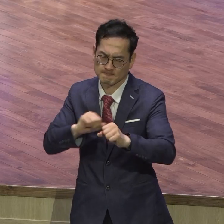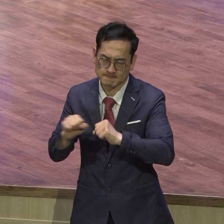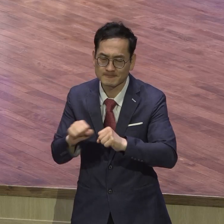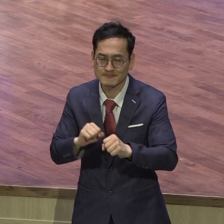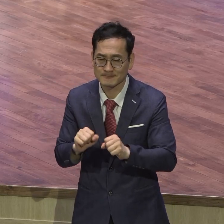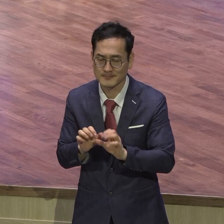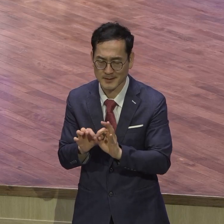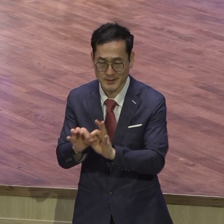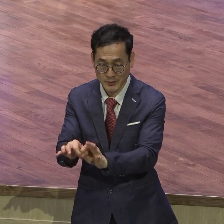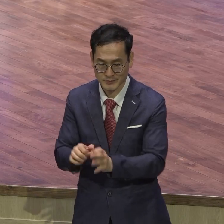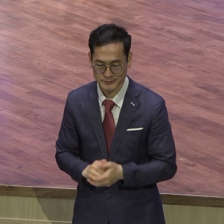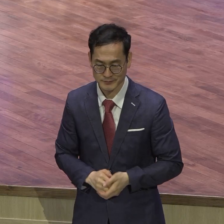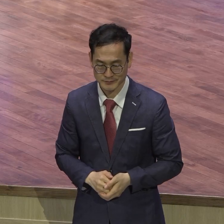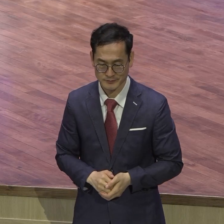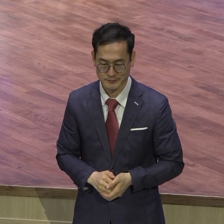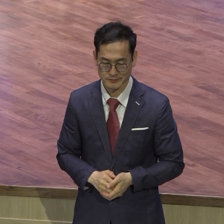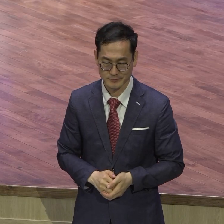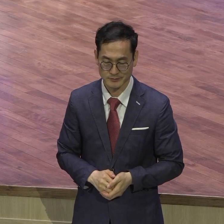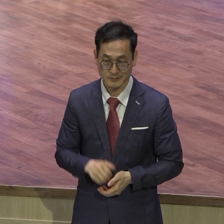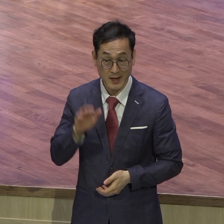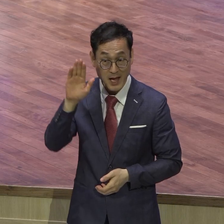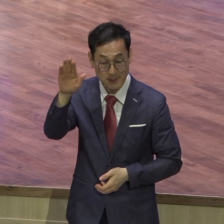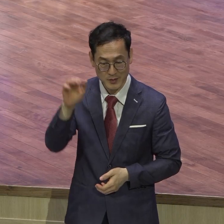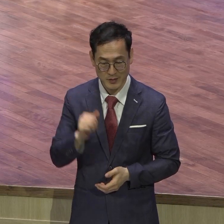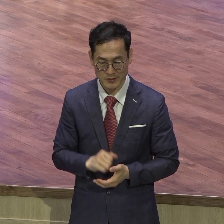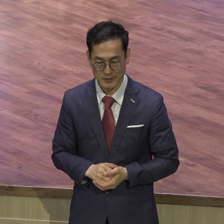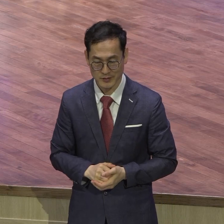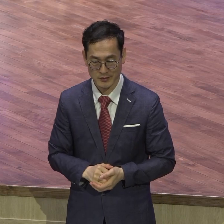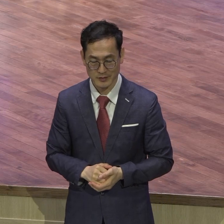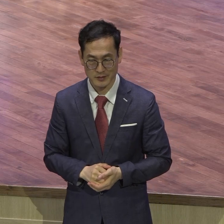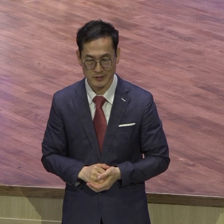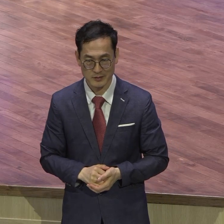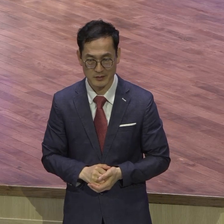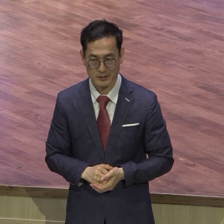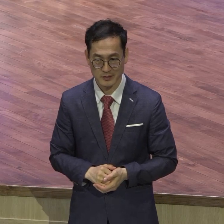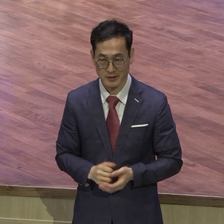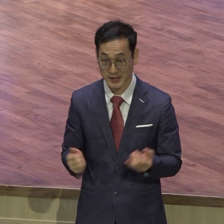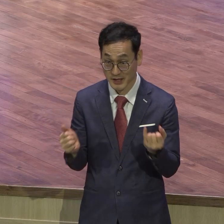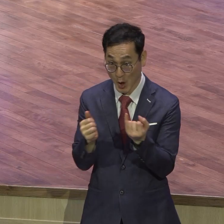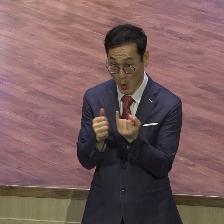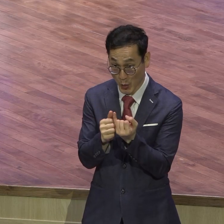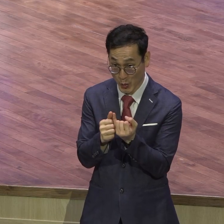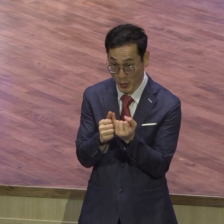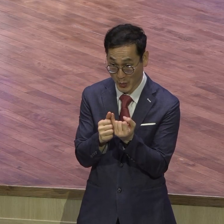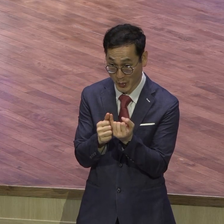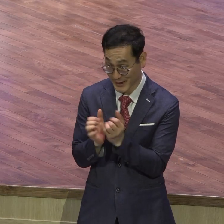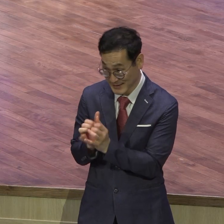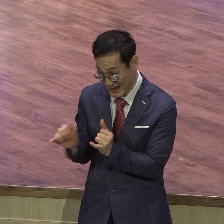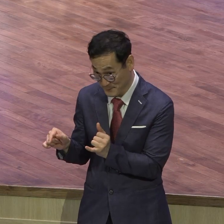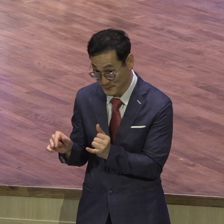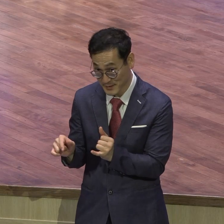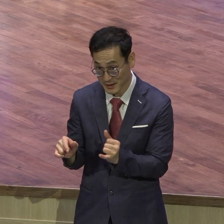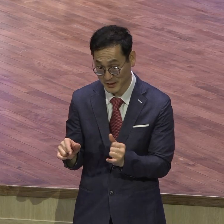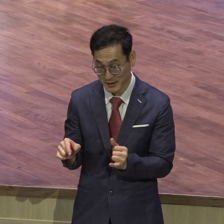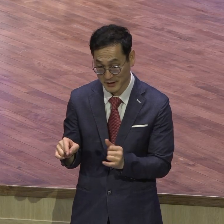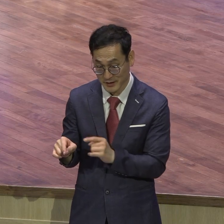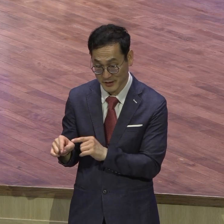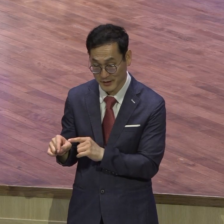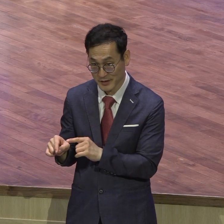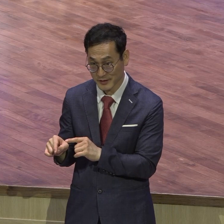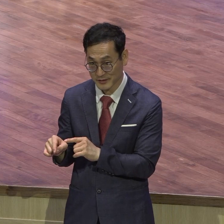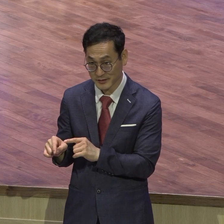조금 전에 결혼할 곧 결혼할 신할 신랑신부가 본당 헌금을 작정한 것 중에서 반을